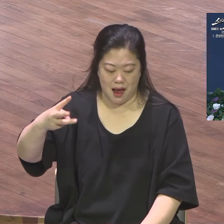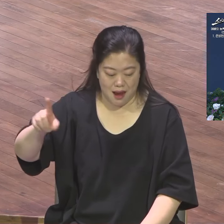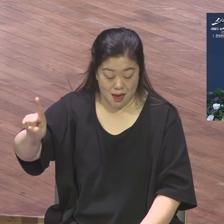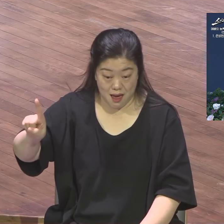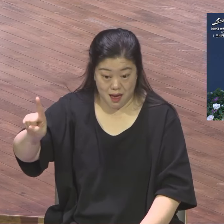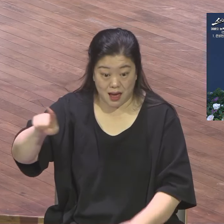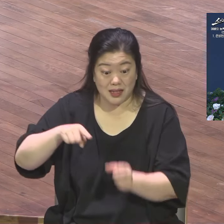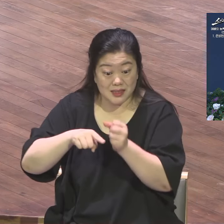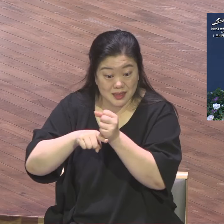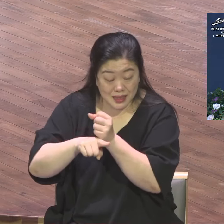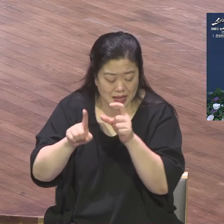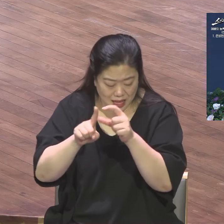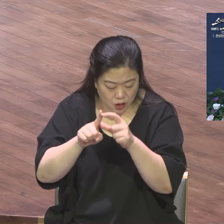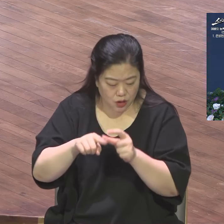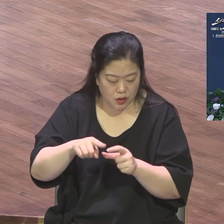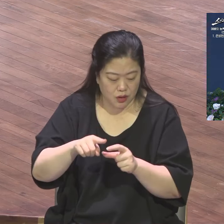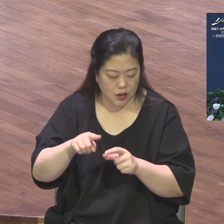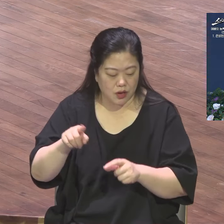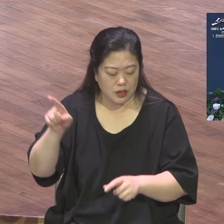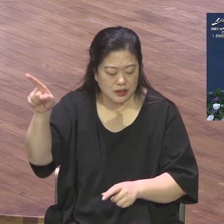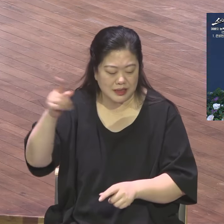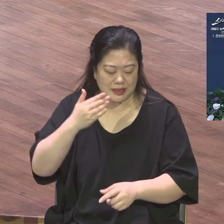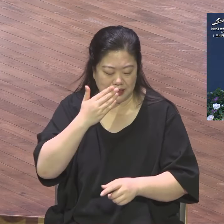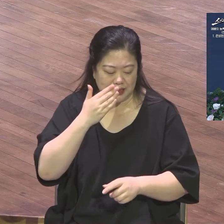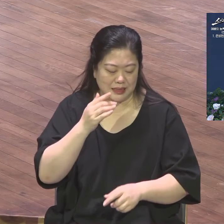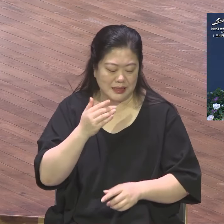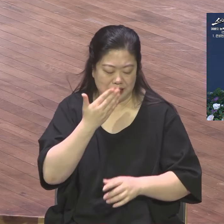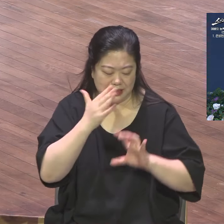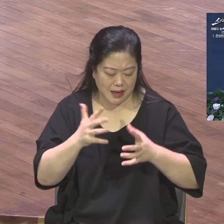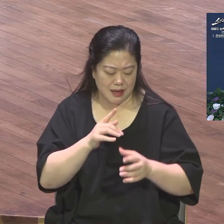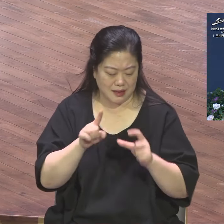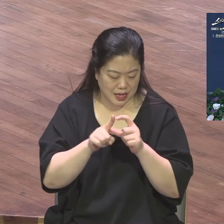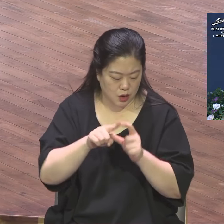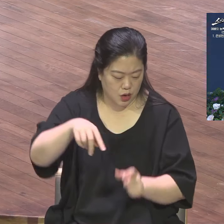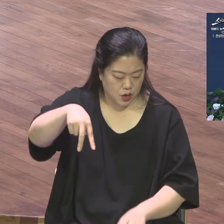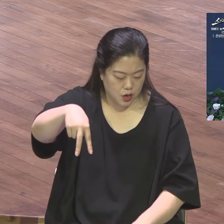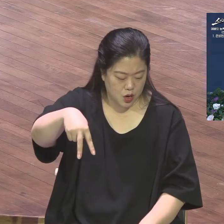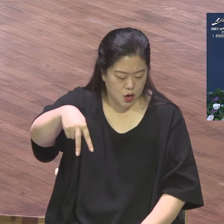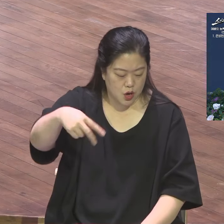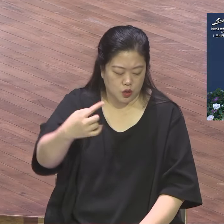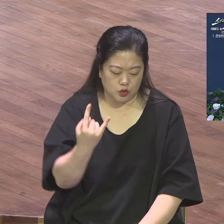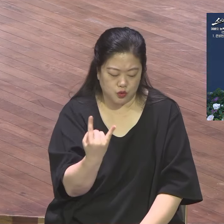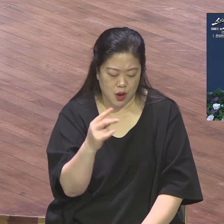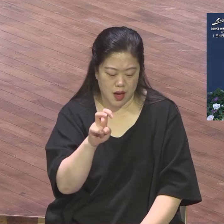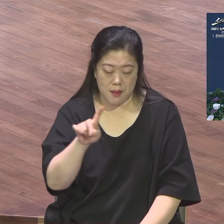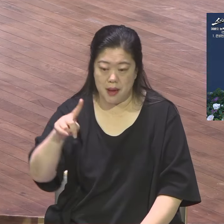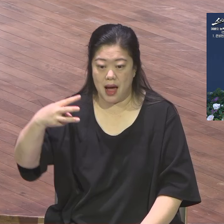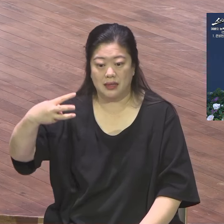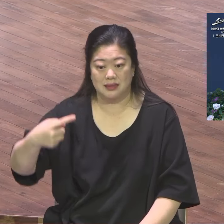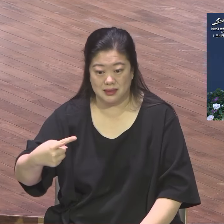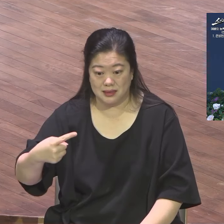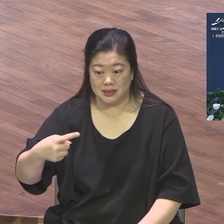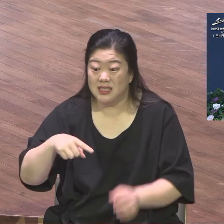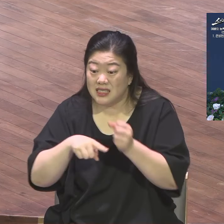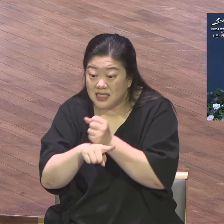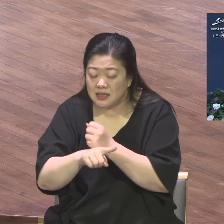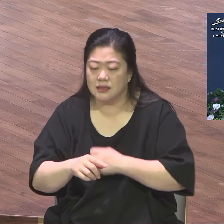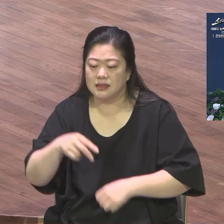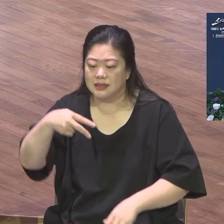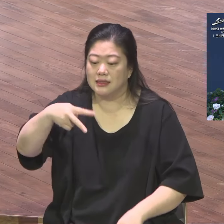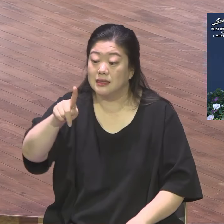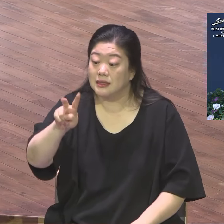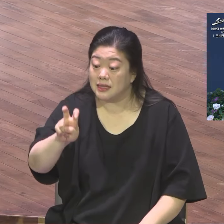쉐마를 조심하라, 신중히 행하라 그런 뜻이에요. 예배 들어갈 때 조심해라, 신중히